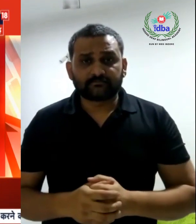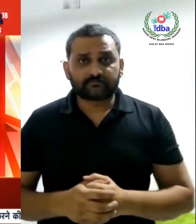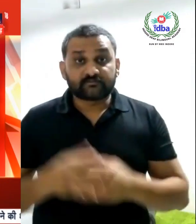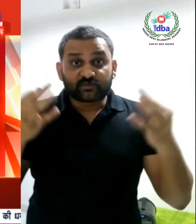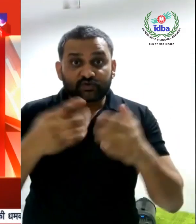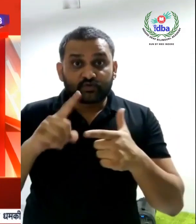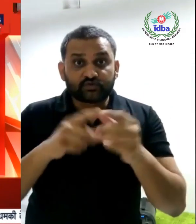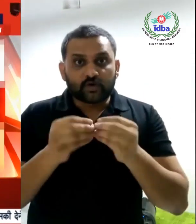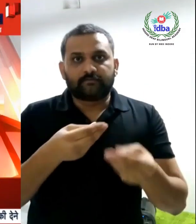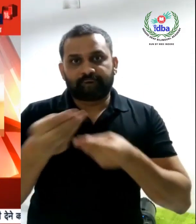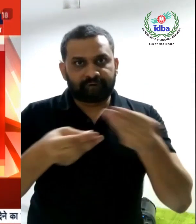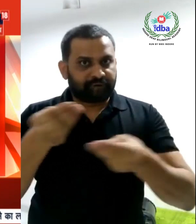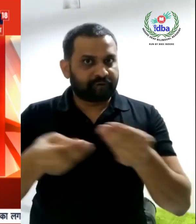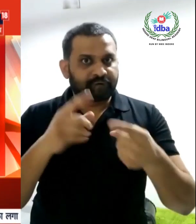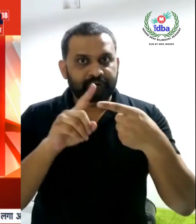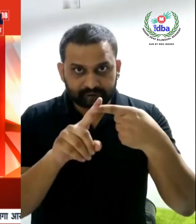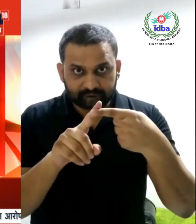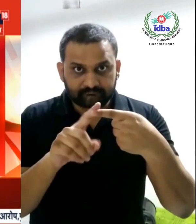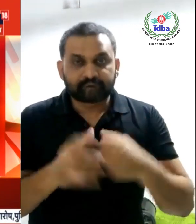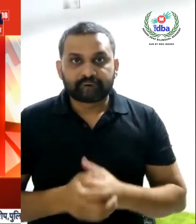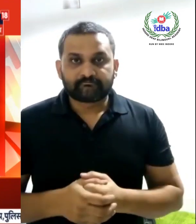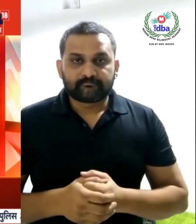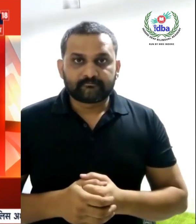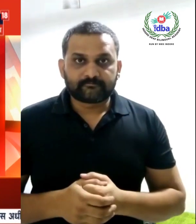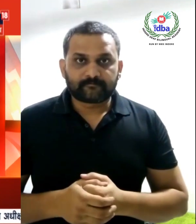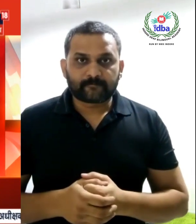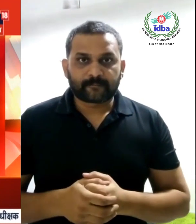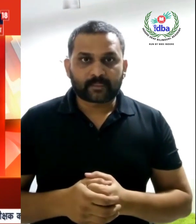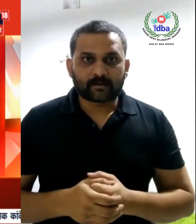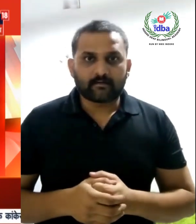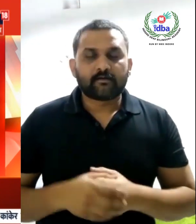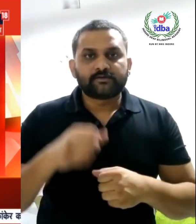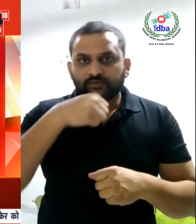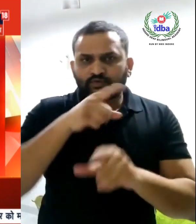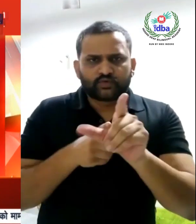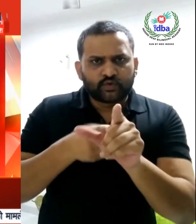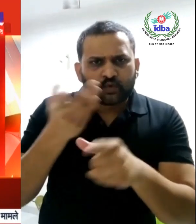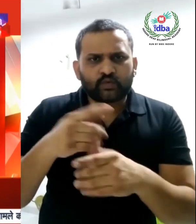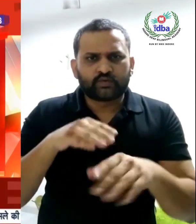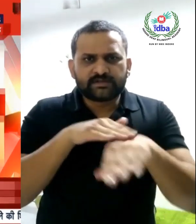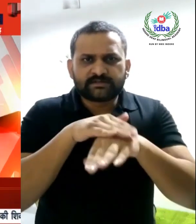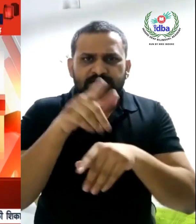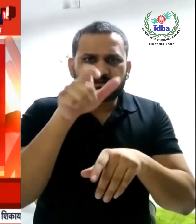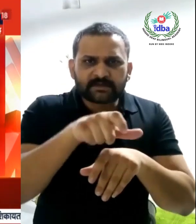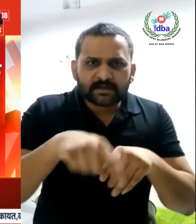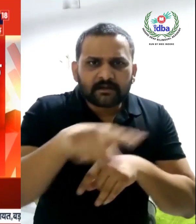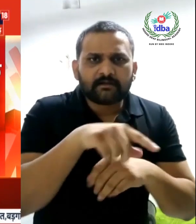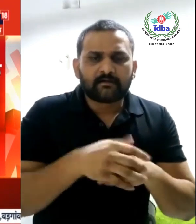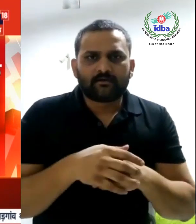नए रोजगार के अवसर सृजित करना। नौजवानों को, मजदूरों को